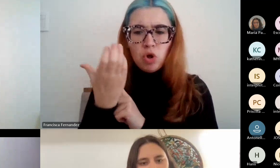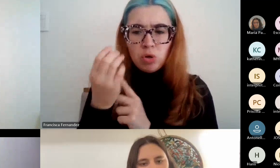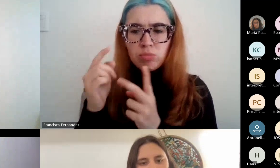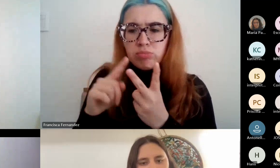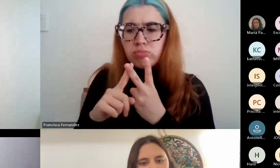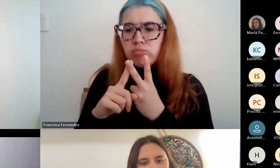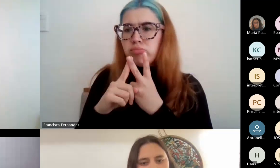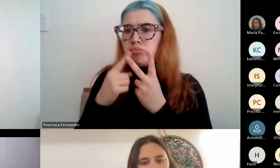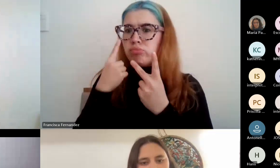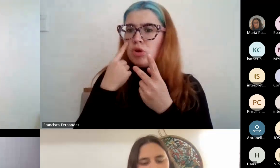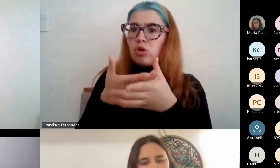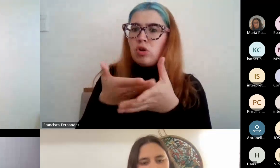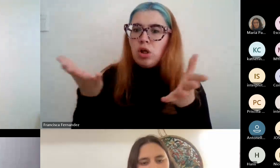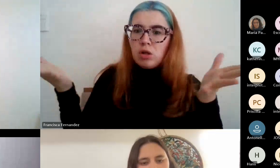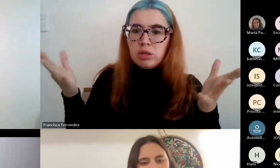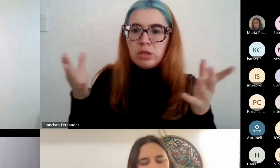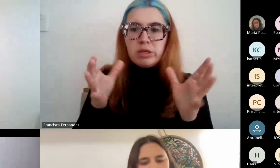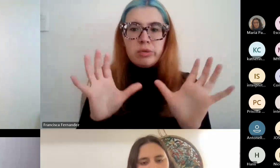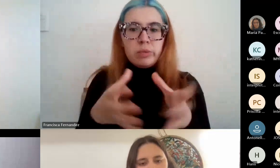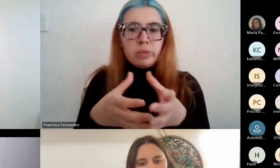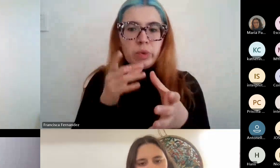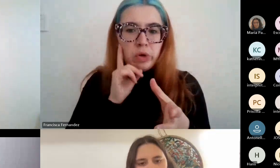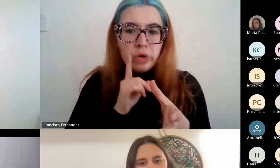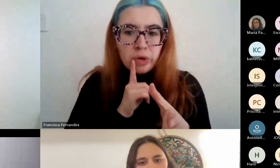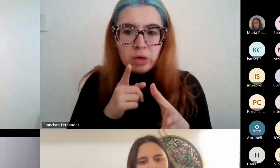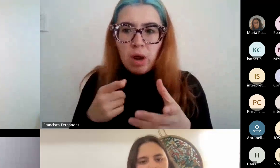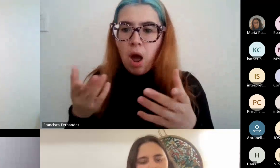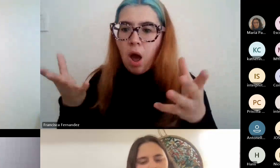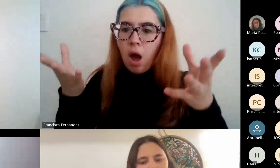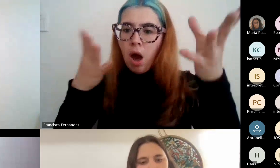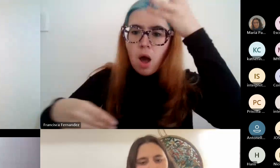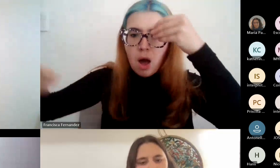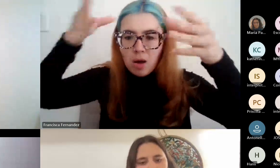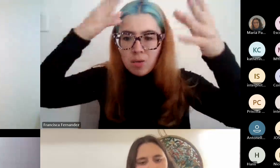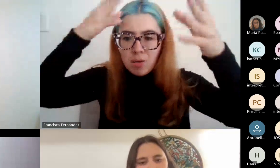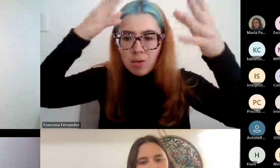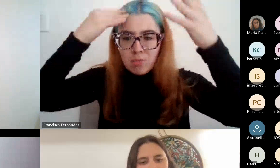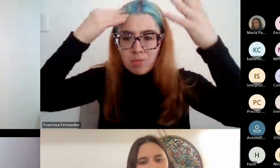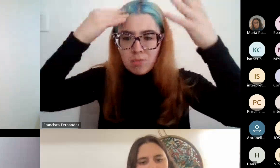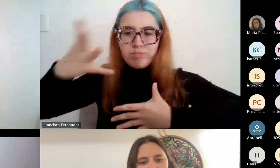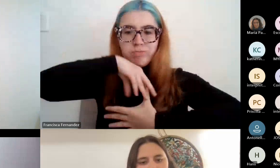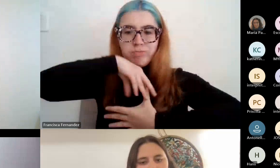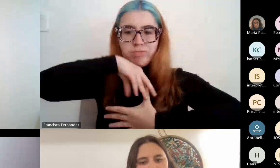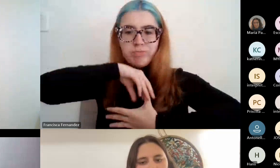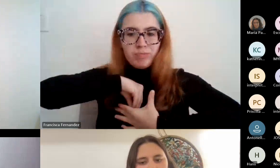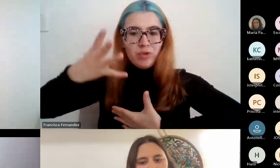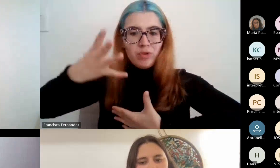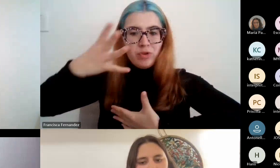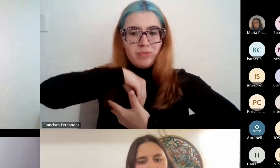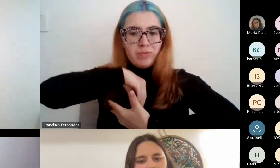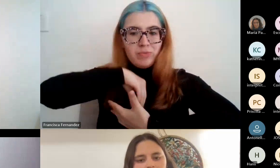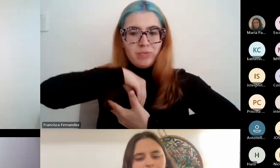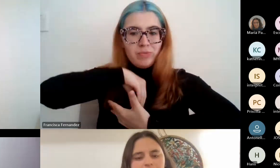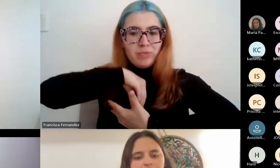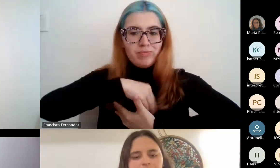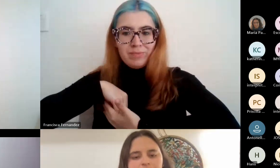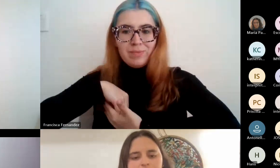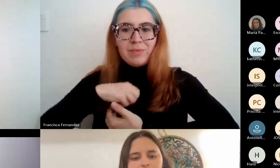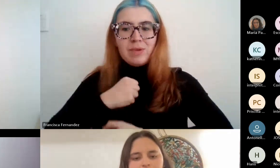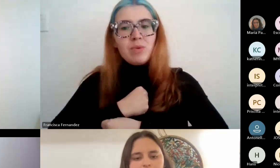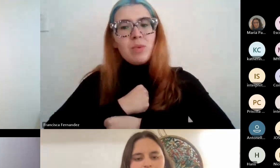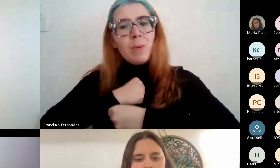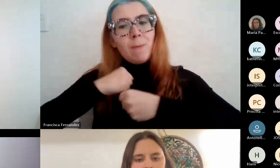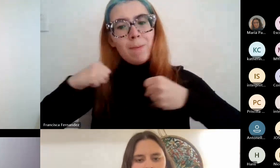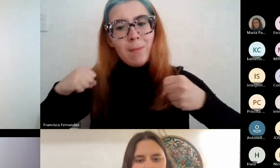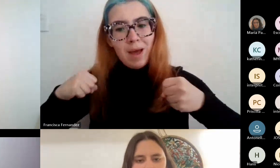identidad es importante, que conozcan la cultura, que vean todo lo que hay, como los grupos de sordos, cómo han ido aprendiendo y